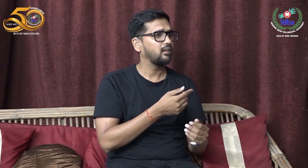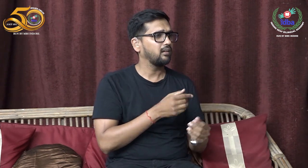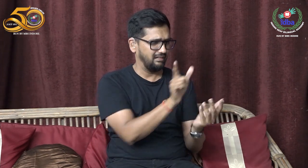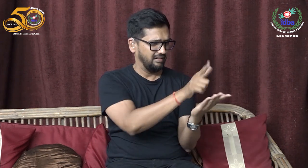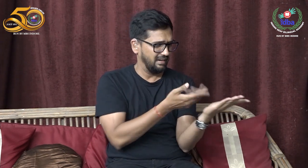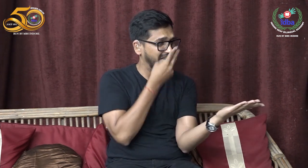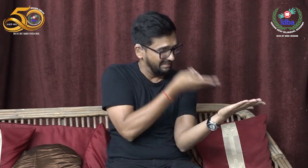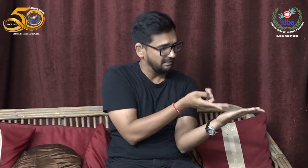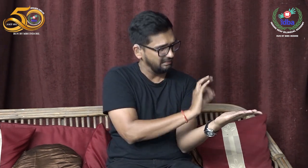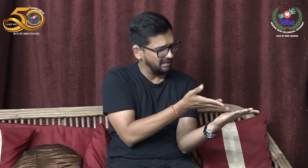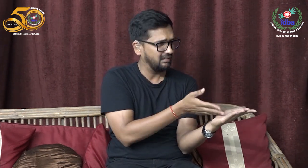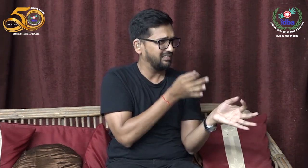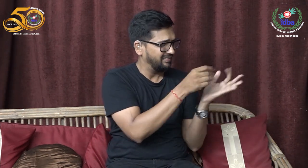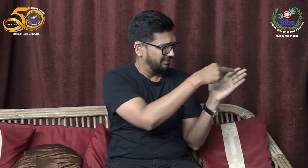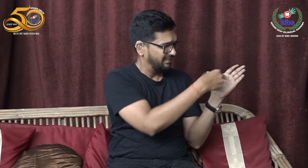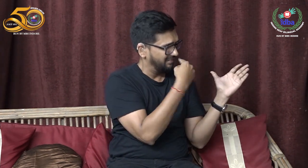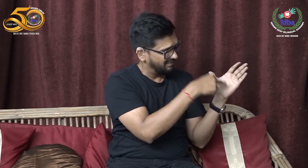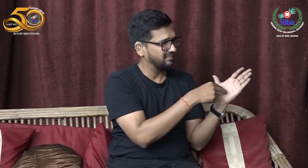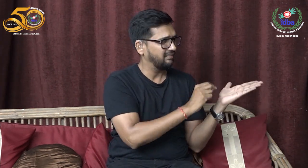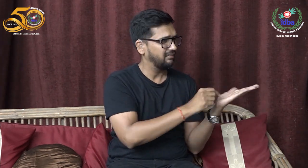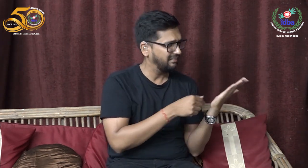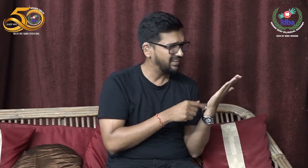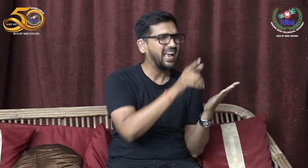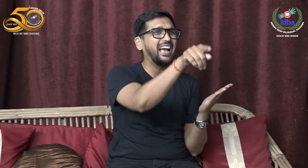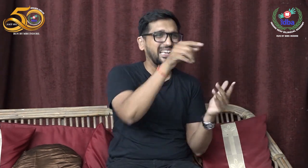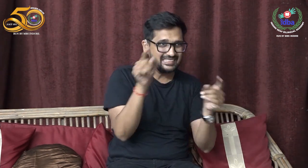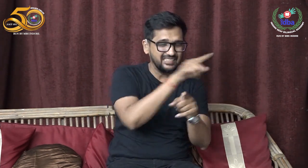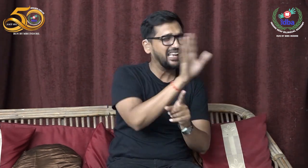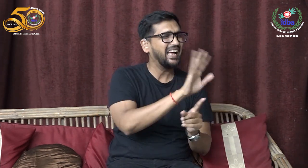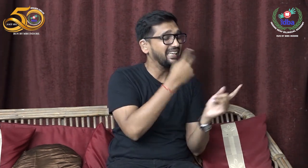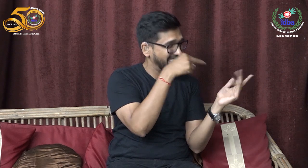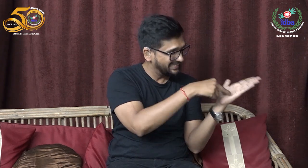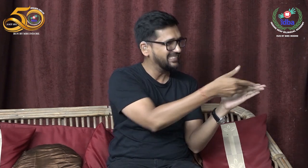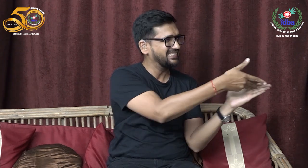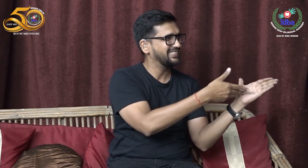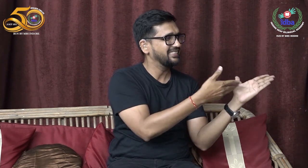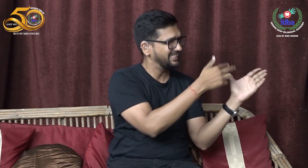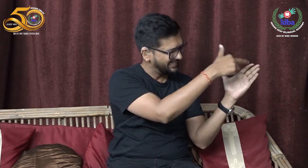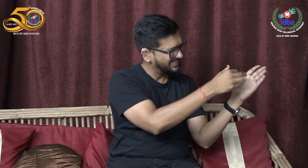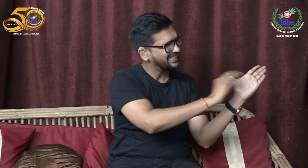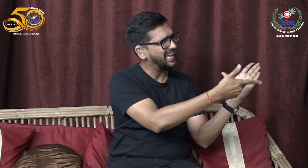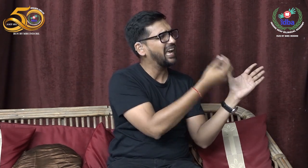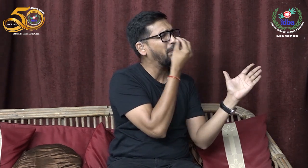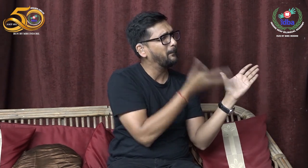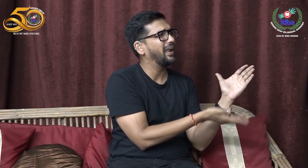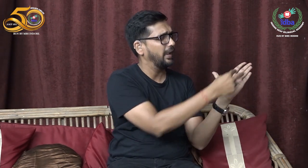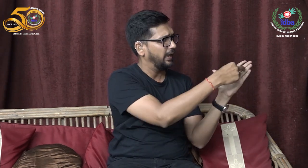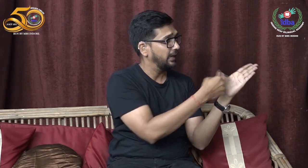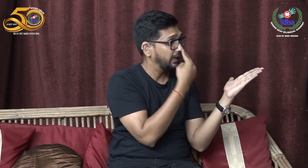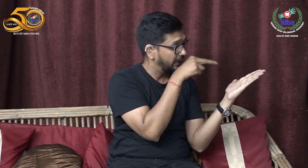भी बेसिक तो जो है वेब लेटर लिख के दिखाइए, एक्सप्लेन करिए। मैंने लिखा तो है, तो आप खुद देखिए, खुद पढ़िए, तो फिर आपको आना चाहिए, जैसे